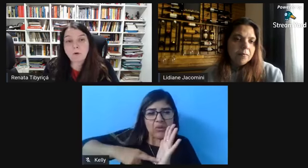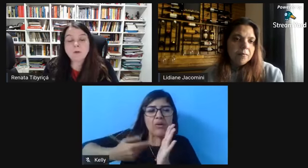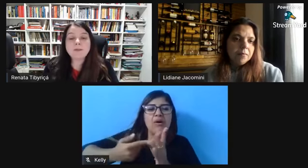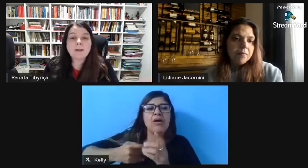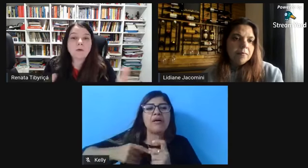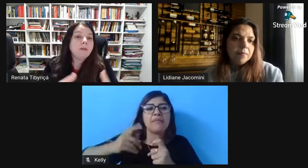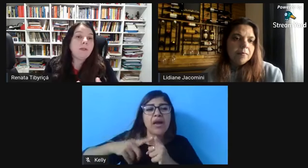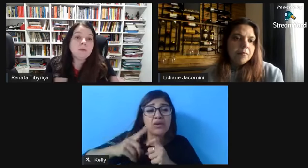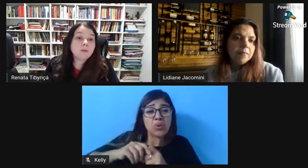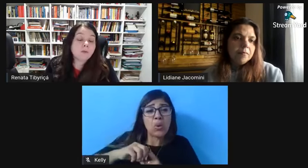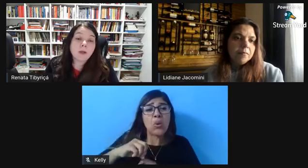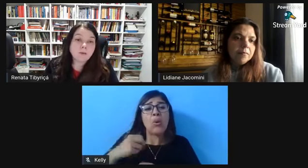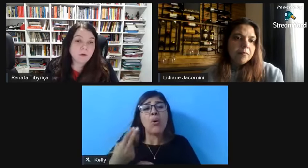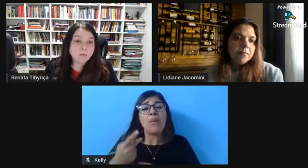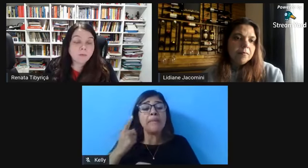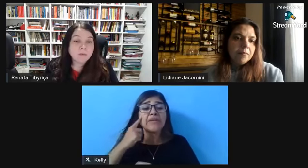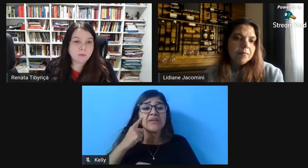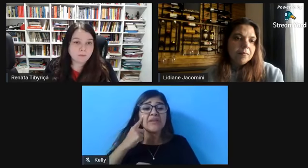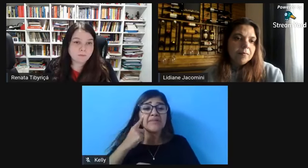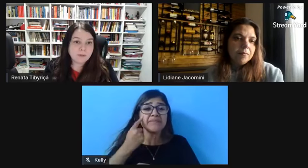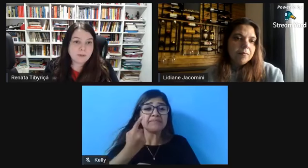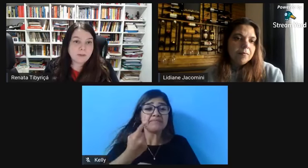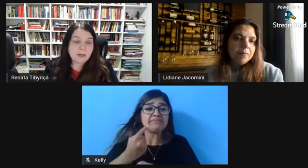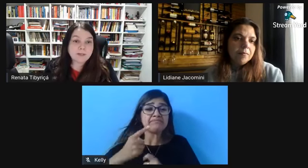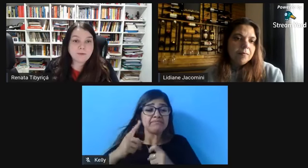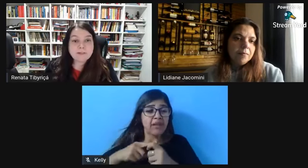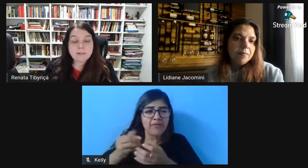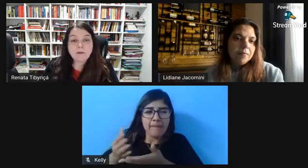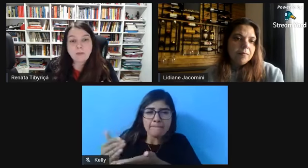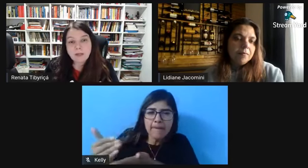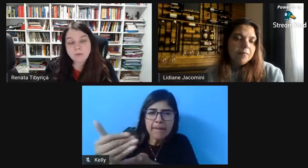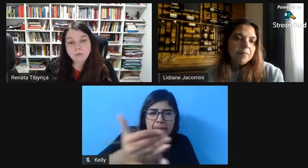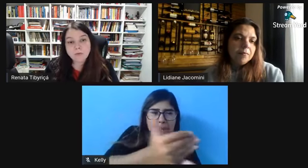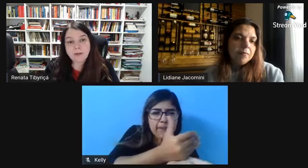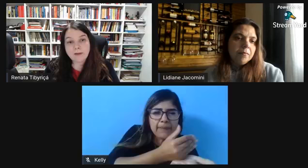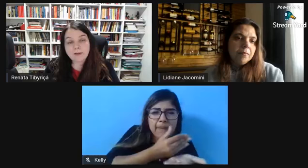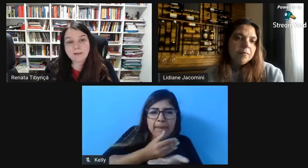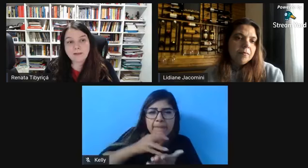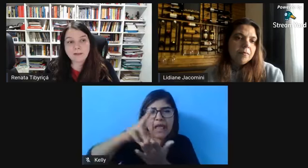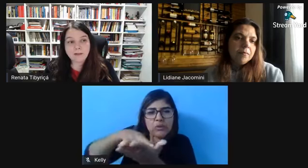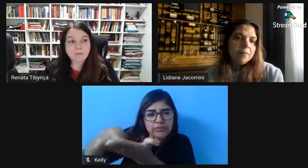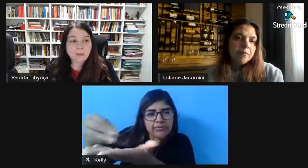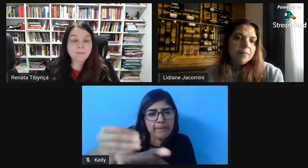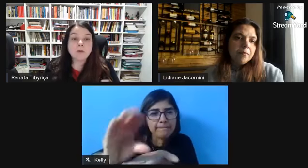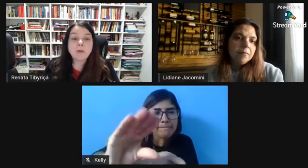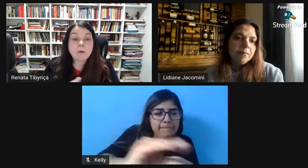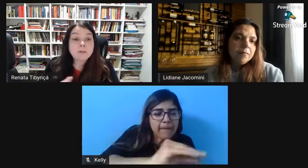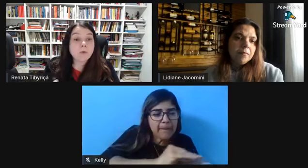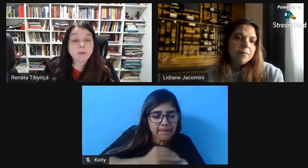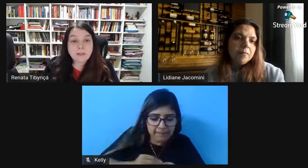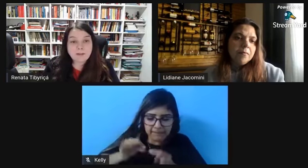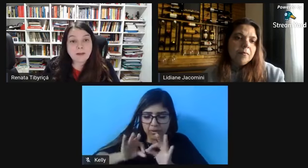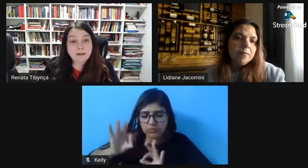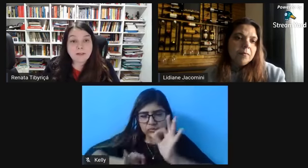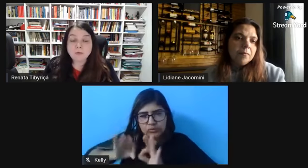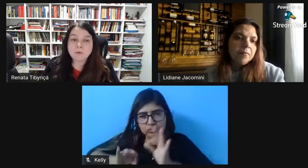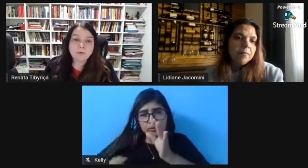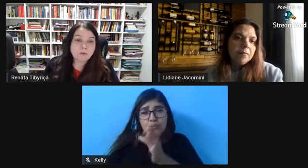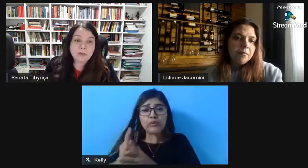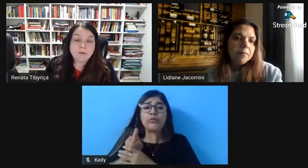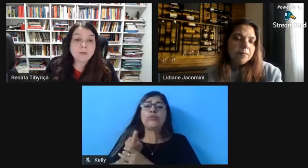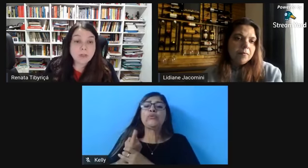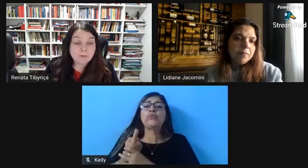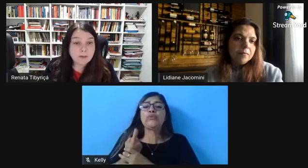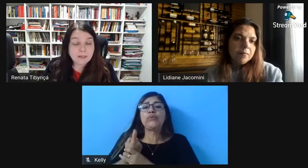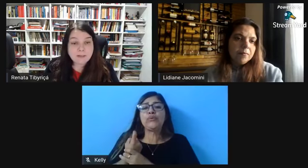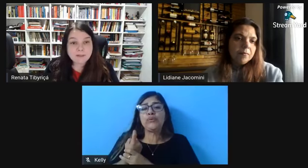médico que possa reunir isso num relatório único. Às vezes tem um médico que possa coordenar isso, ou